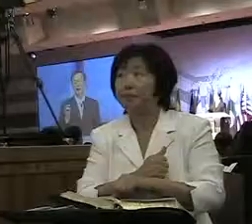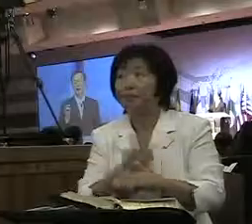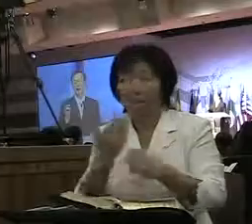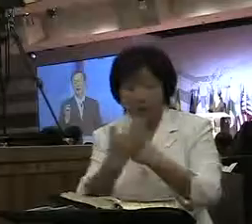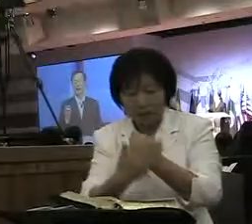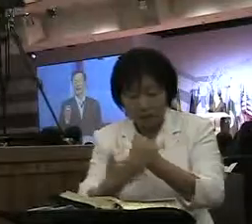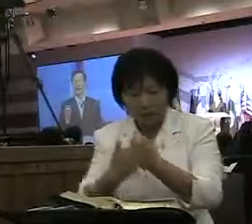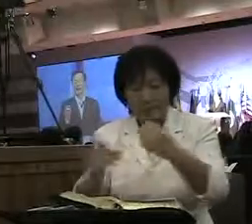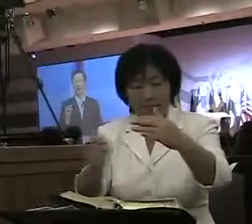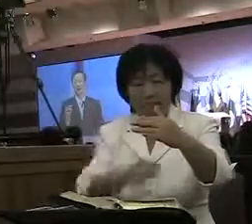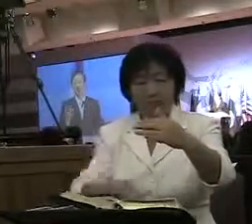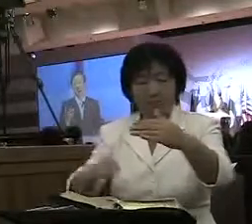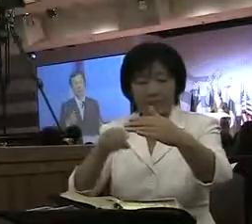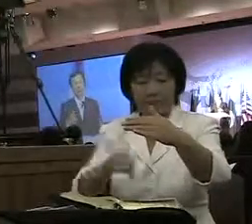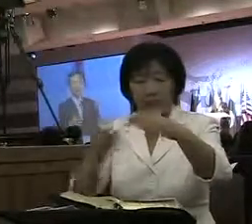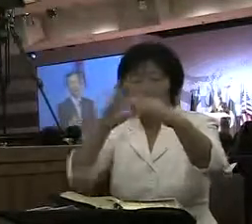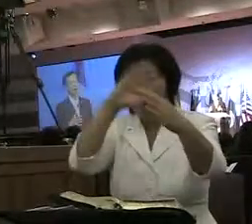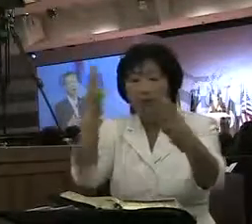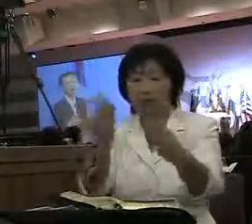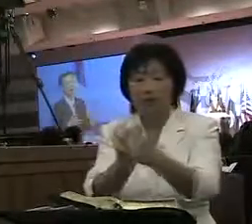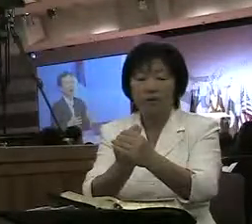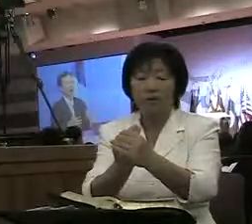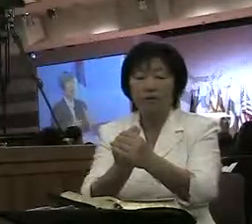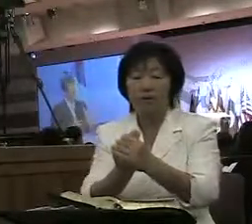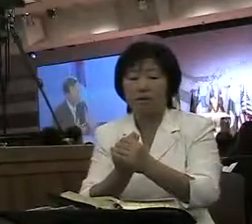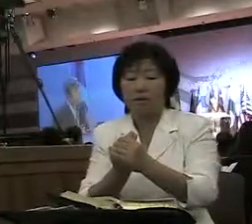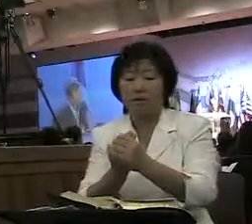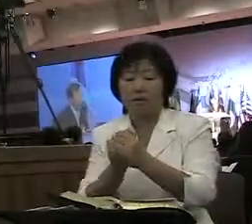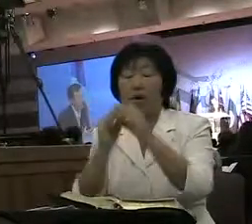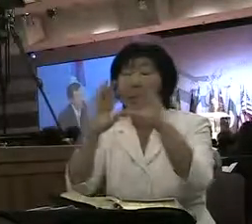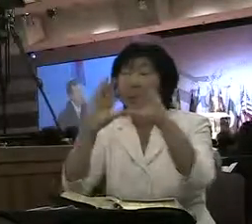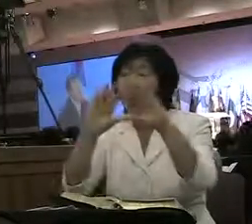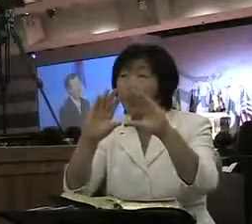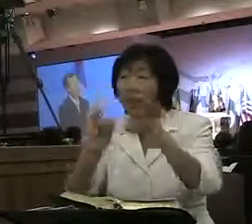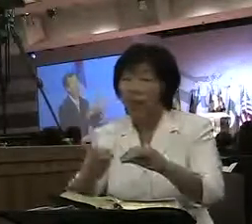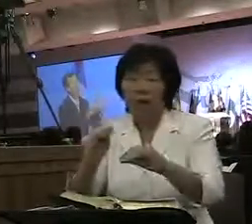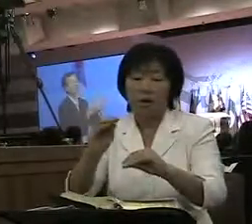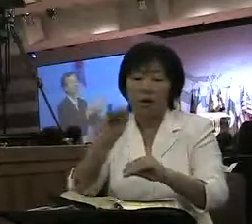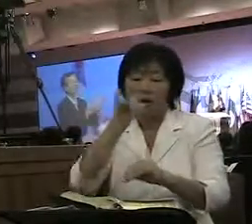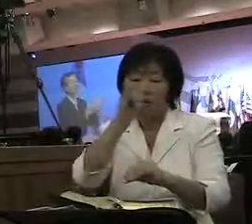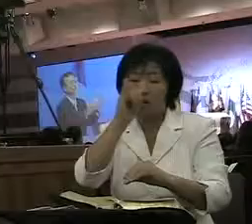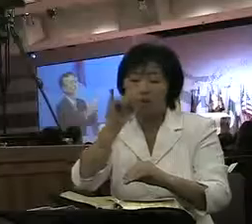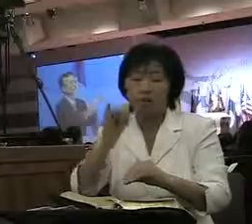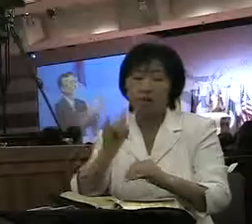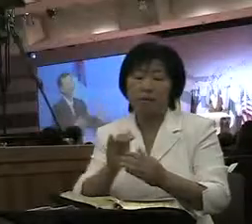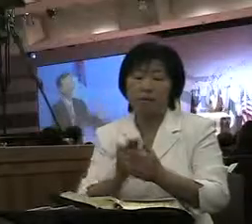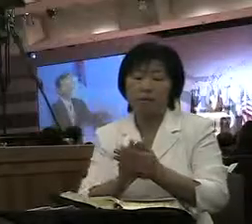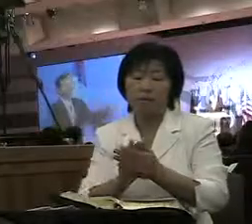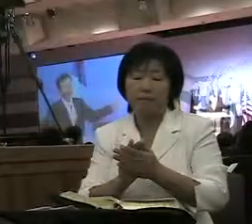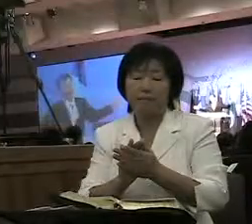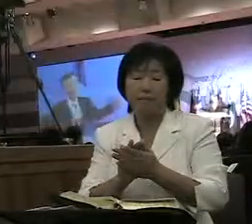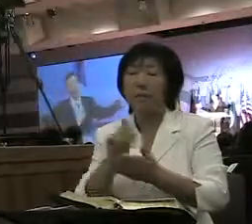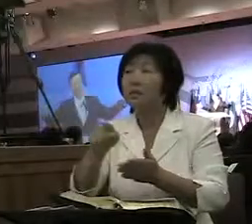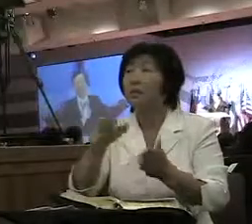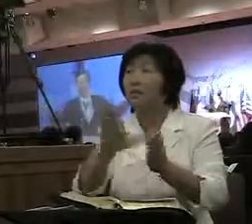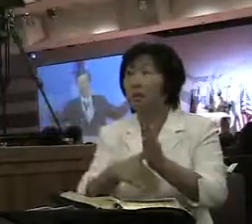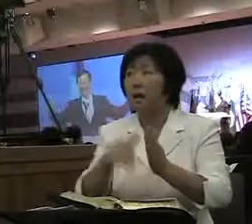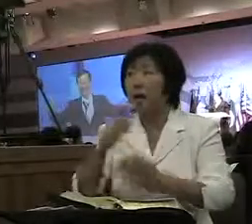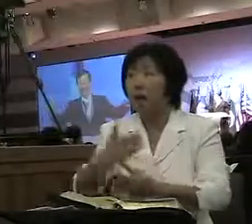은혜 안에 완전히 녹아질 수 있어야 합니다. 그때